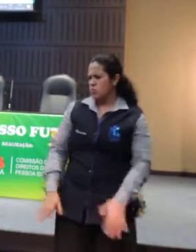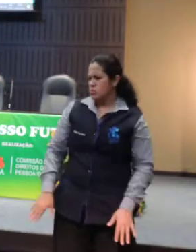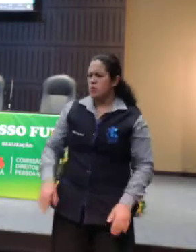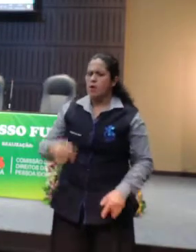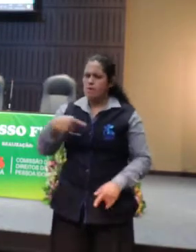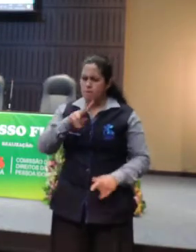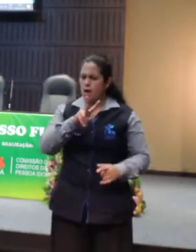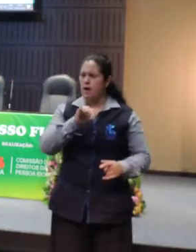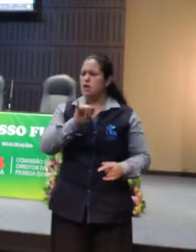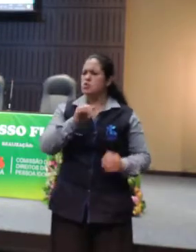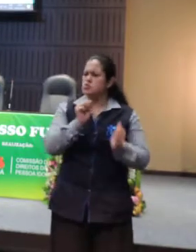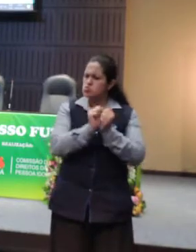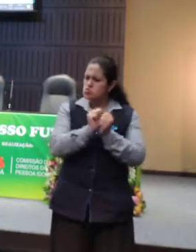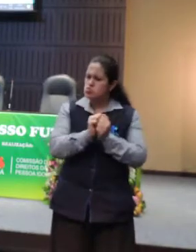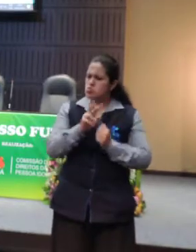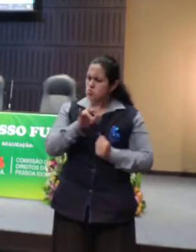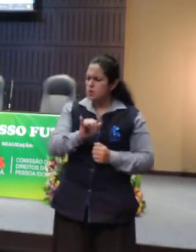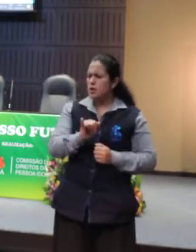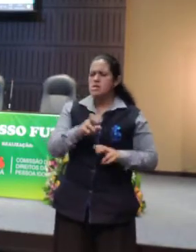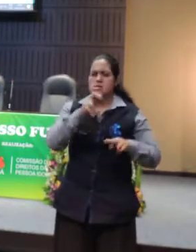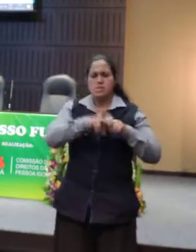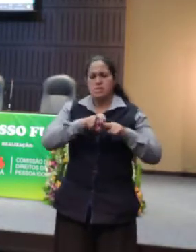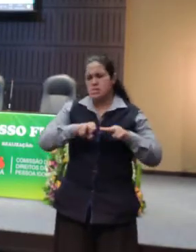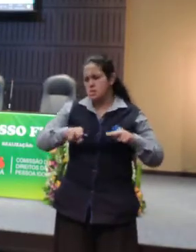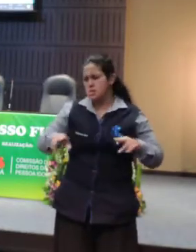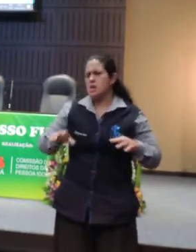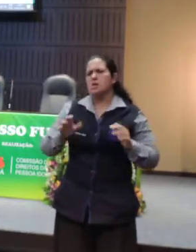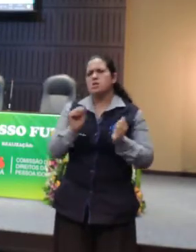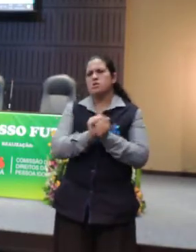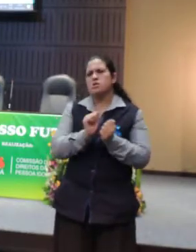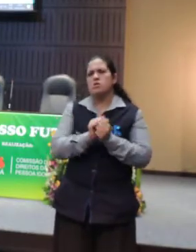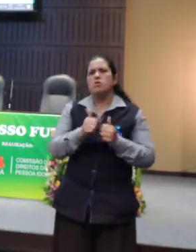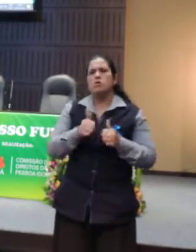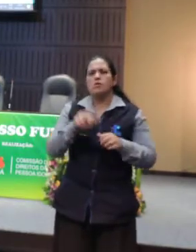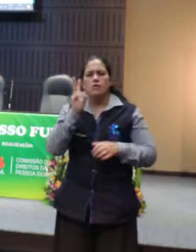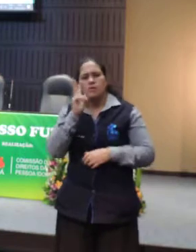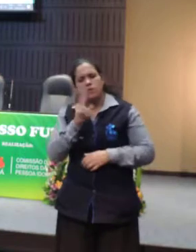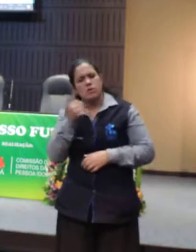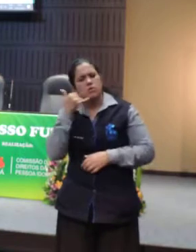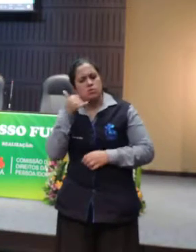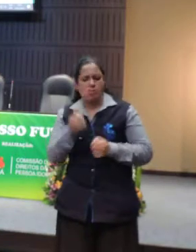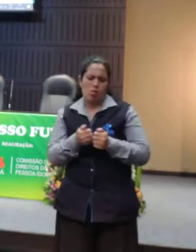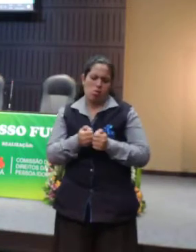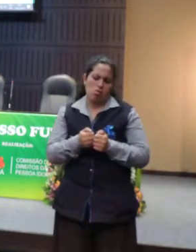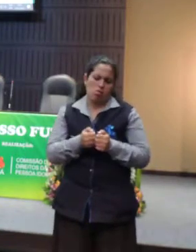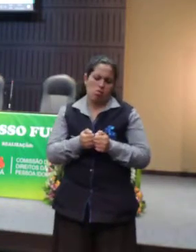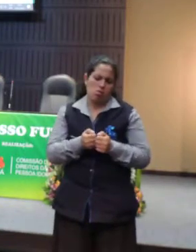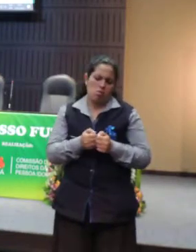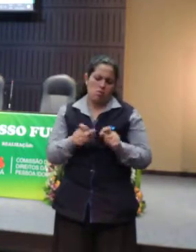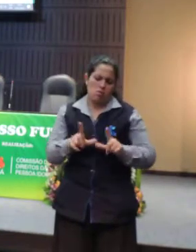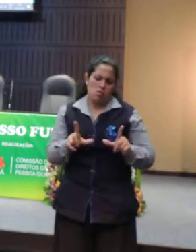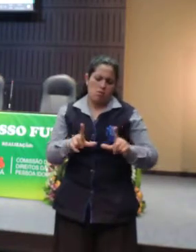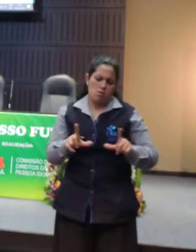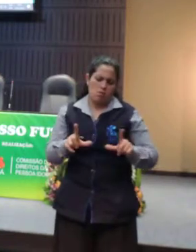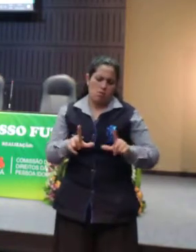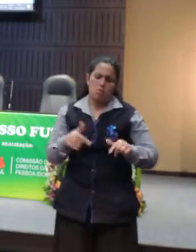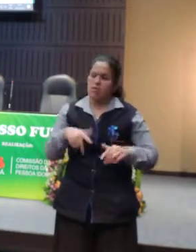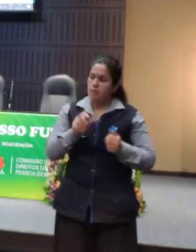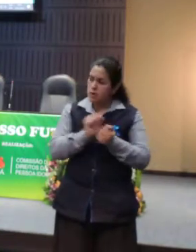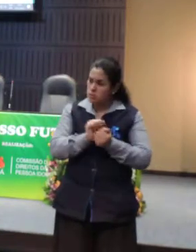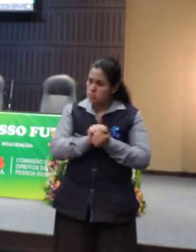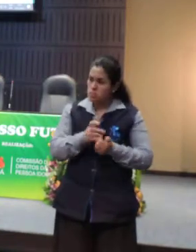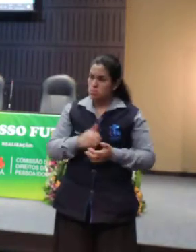e vai junto com ele. Senta na arquibancada e fica com o seu celular, teu tablet, assistindo ele jogar futebol, vai